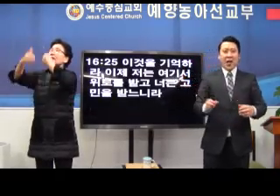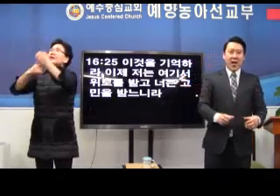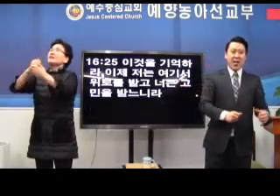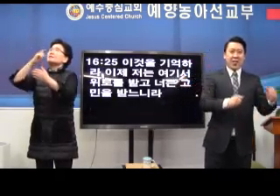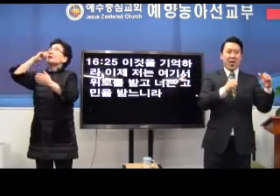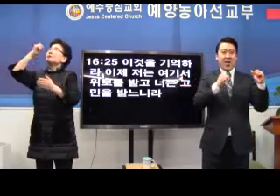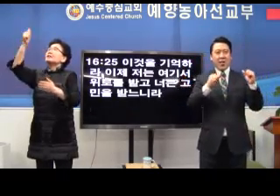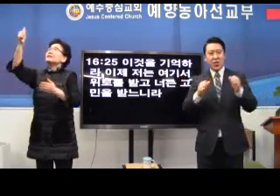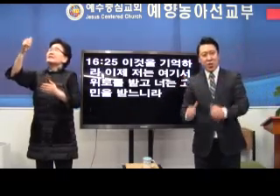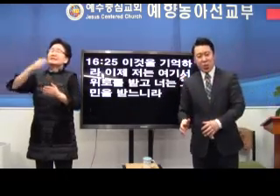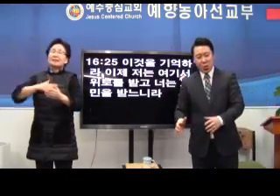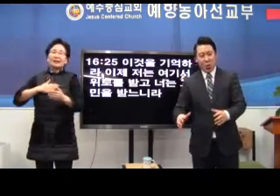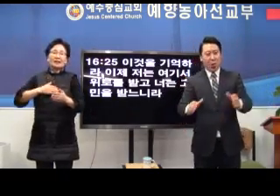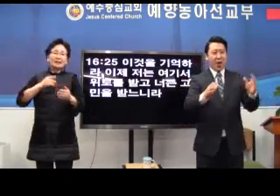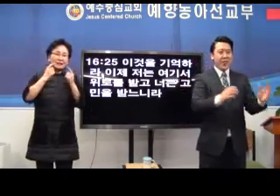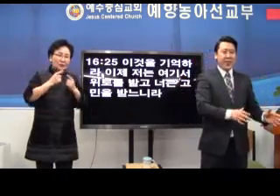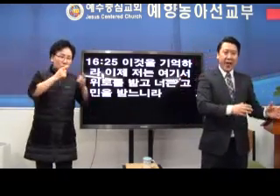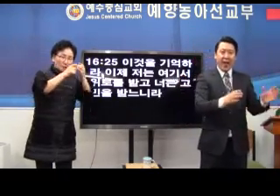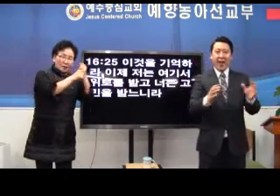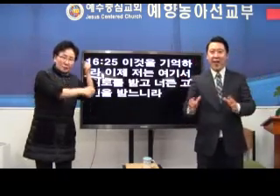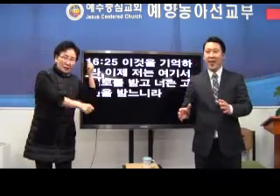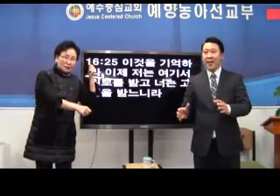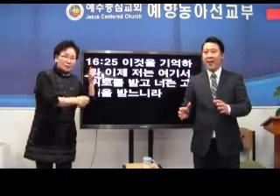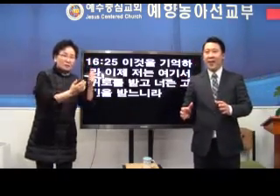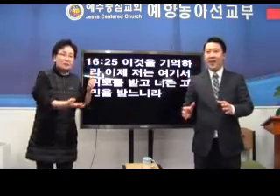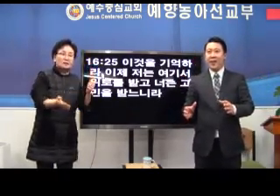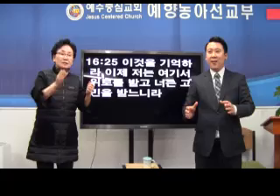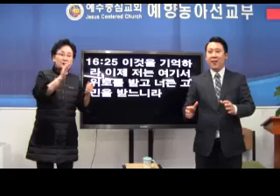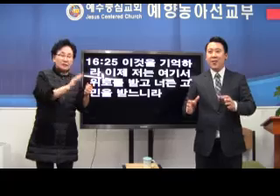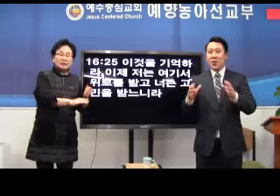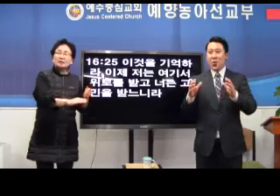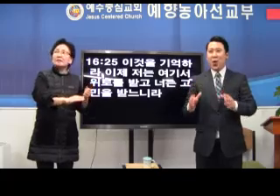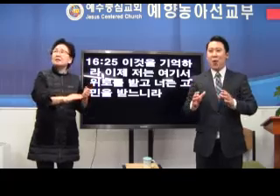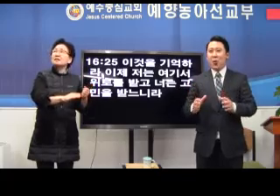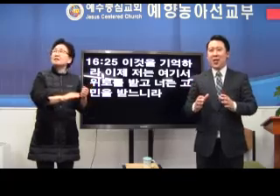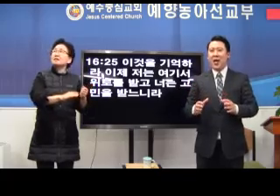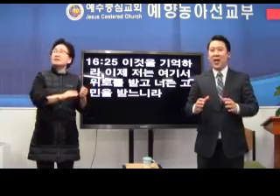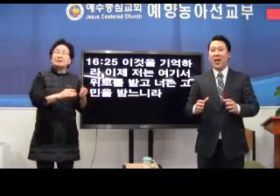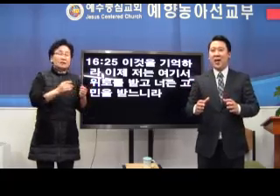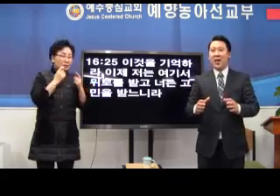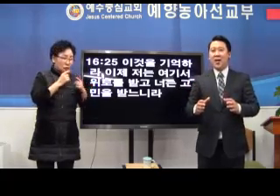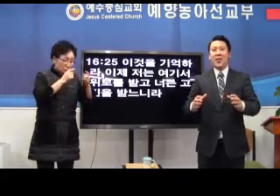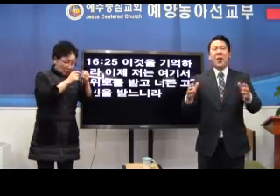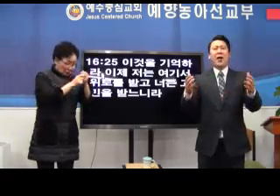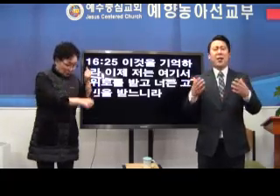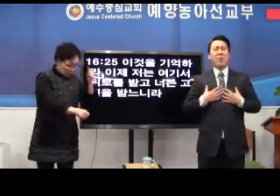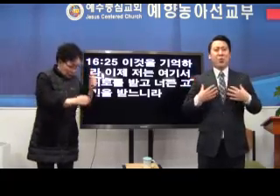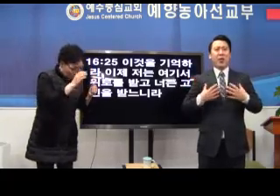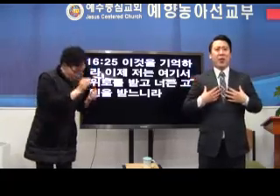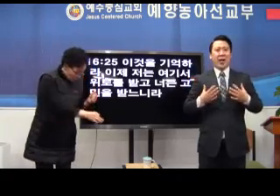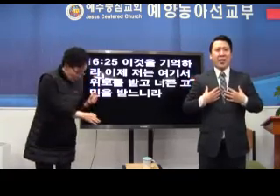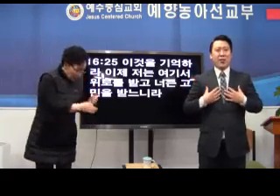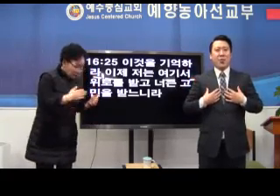내가 이렇게 지옥에 왔는데 지옥에 와보니까 내가 잘못 사는 걸